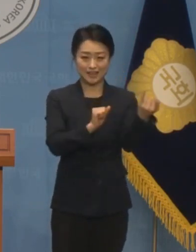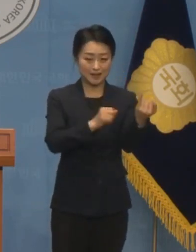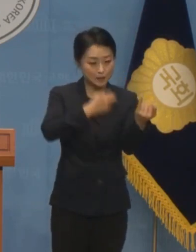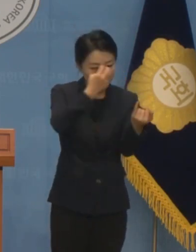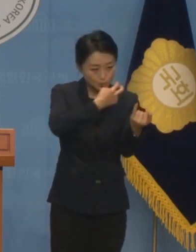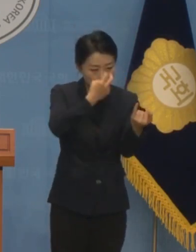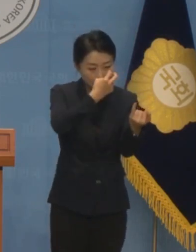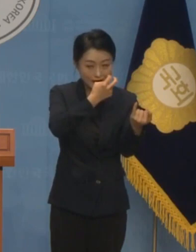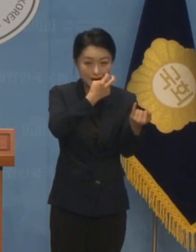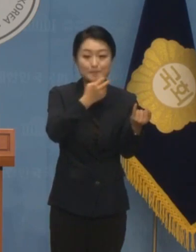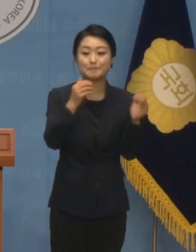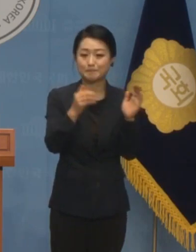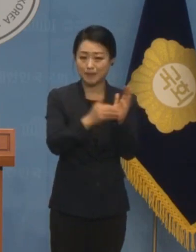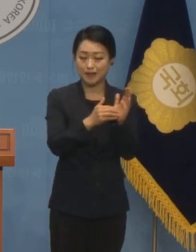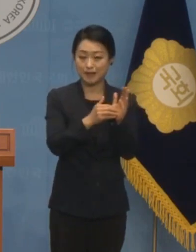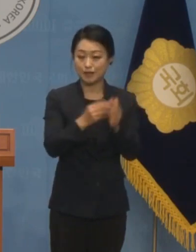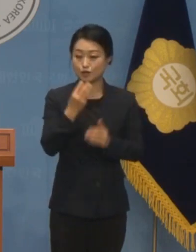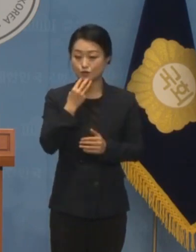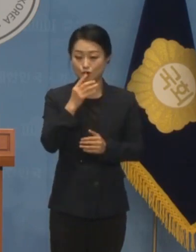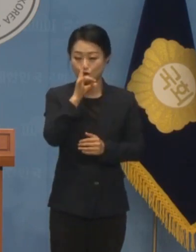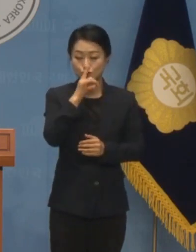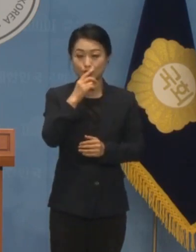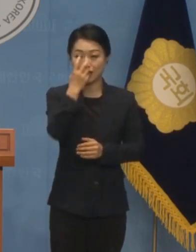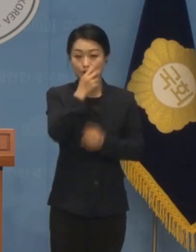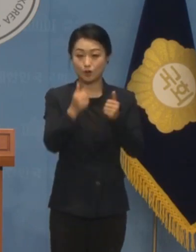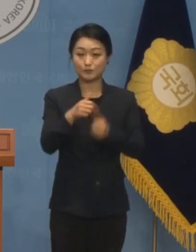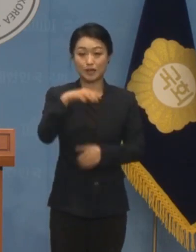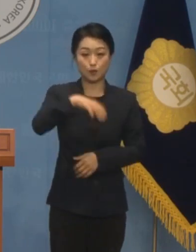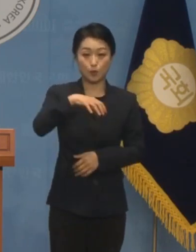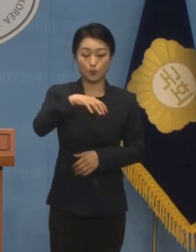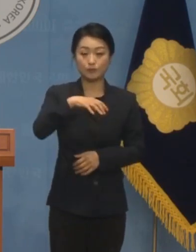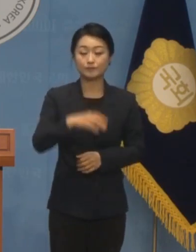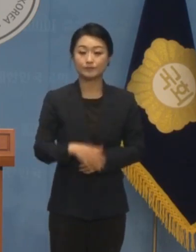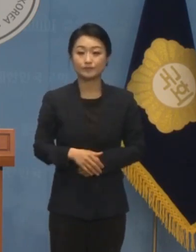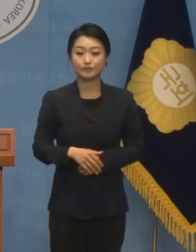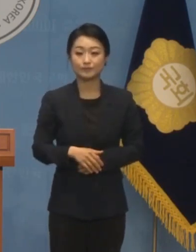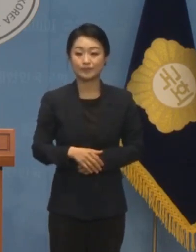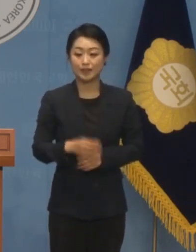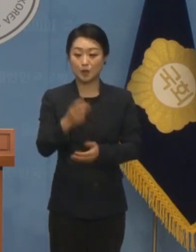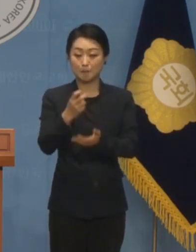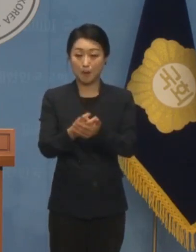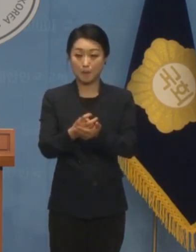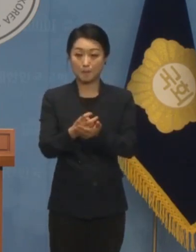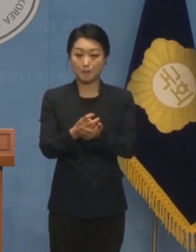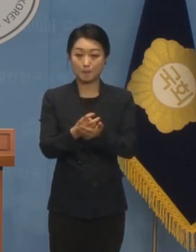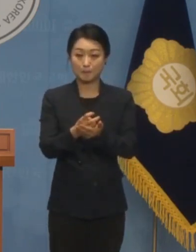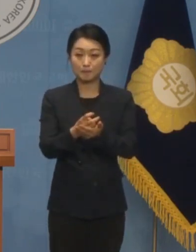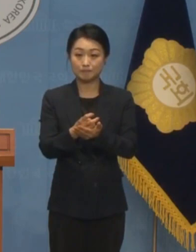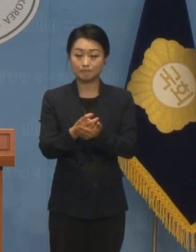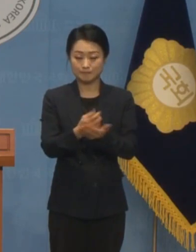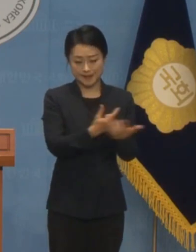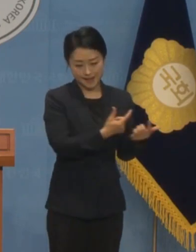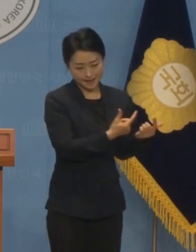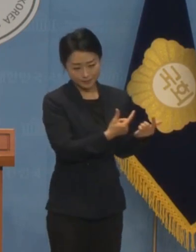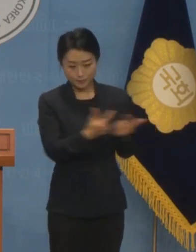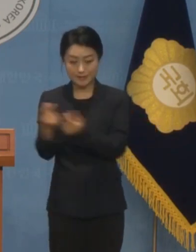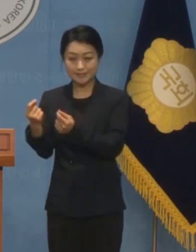진행했다고 합니다. 서울중앙지검은 우리 법 앞에 예외도 특혜도 성역도